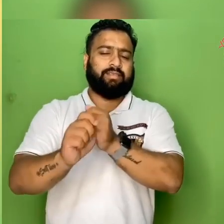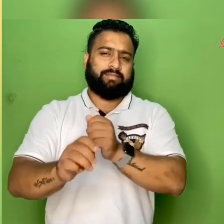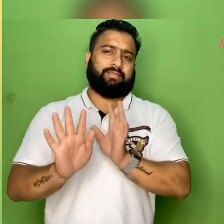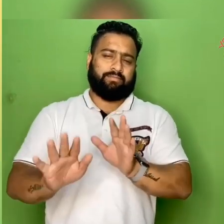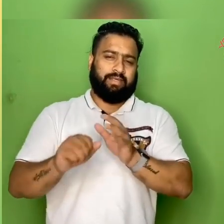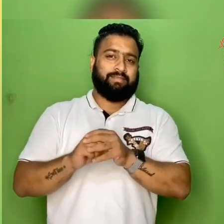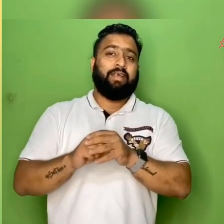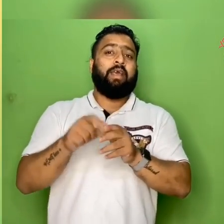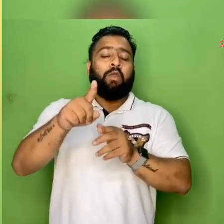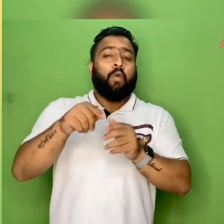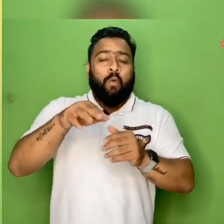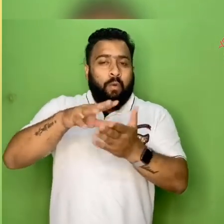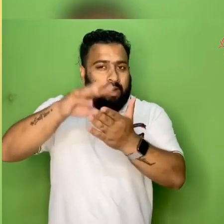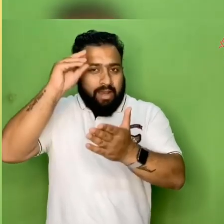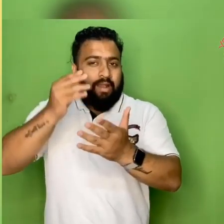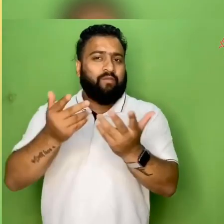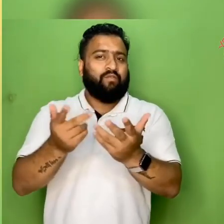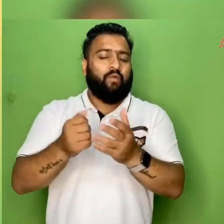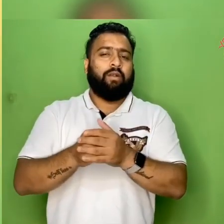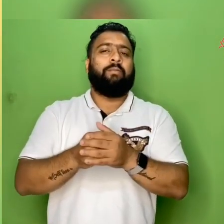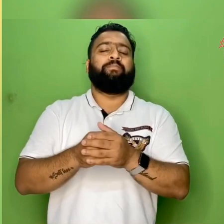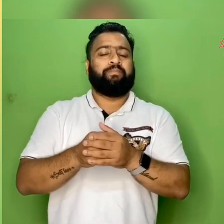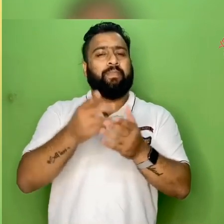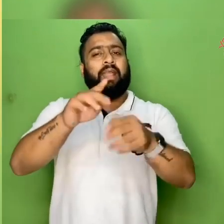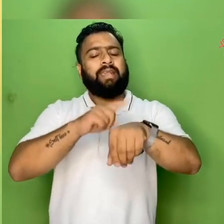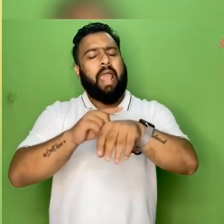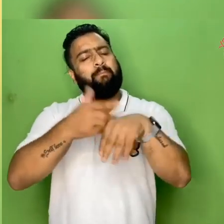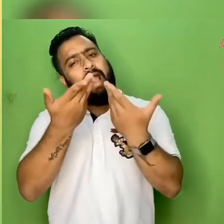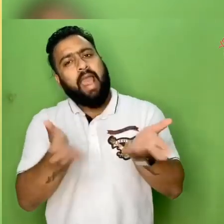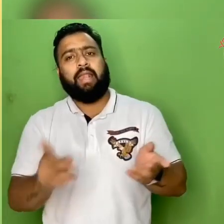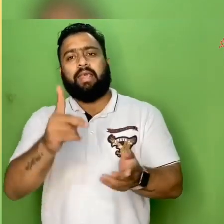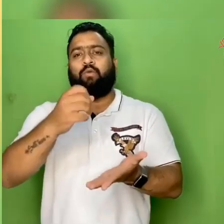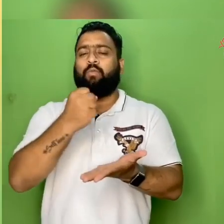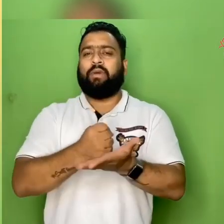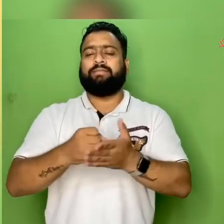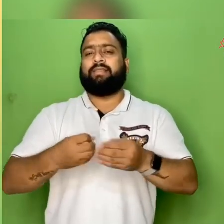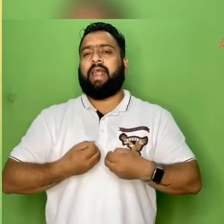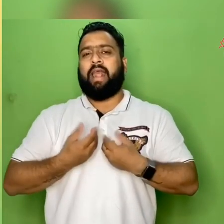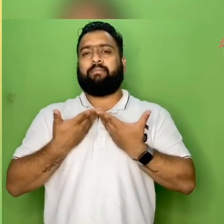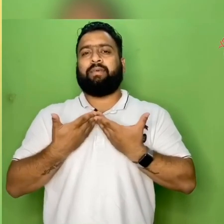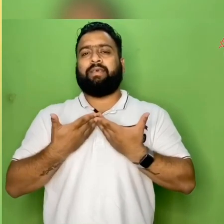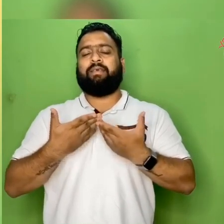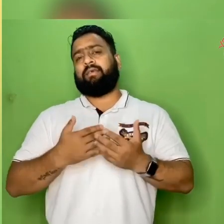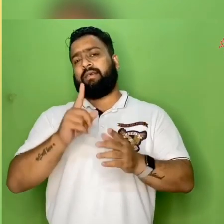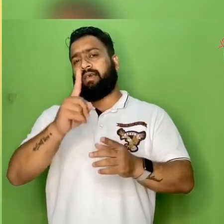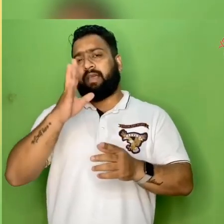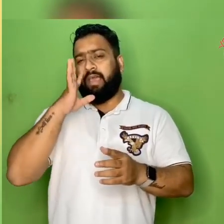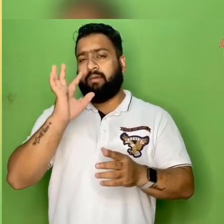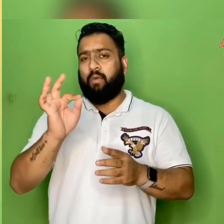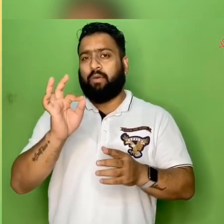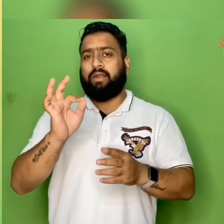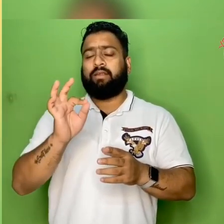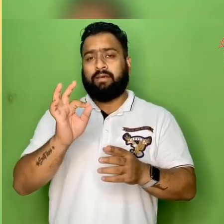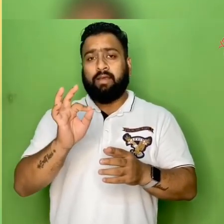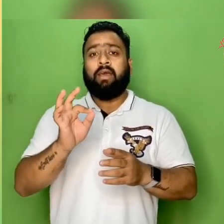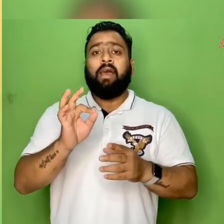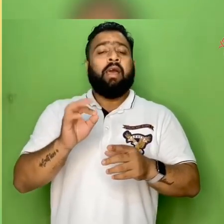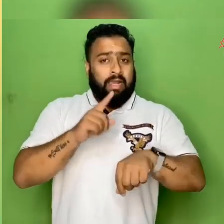और अगर आपको लगता है कि एक जैसे रहते हैं तो ये सही नहीं है। अब आपको क्या सीखना है कि जैसा मर्जी हालात हो, आपने खुश रहना